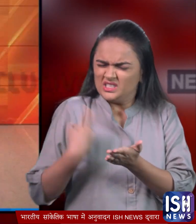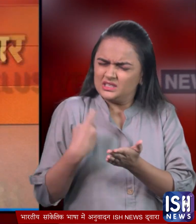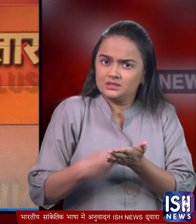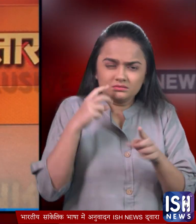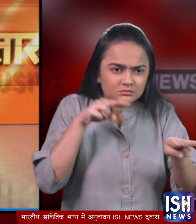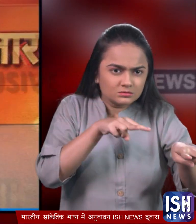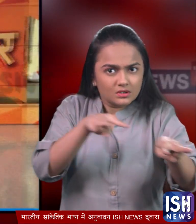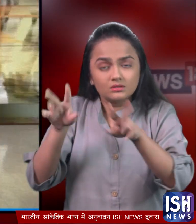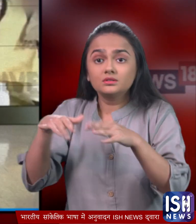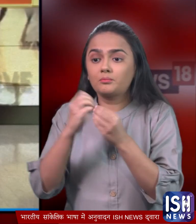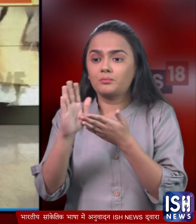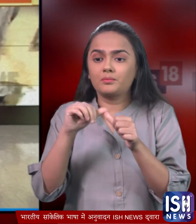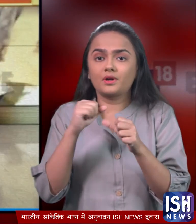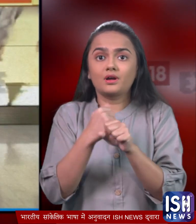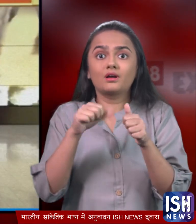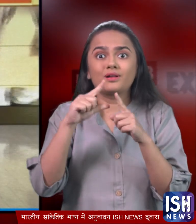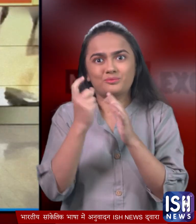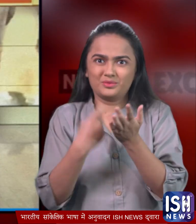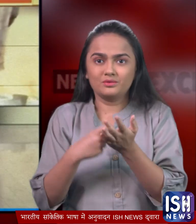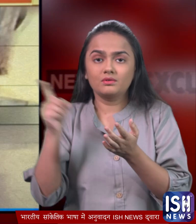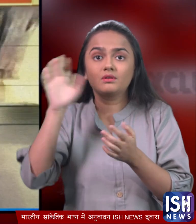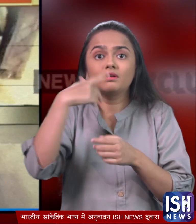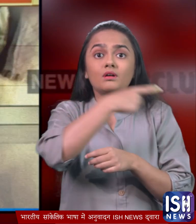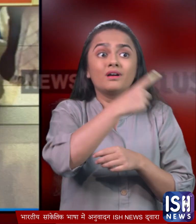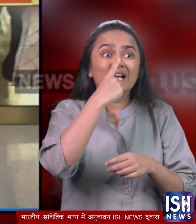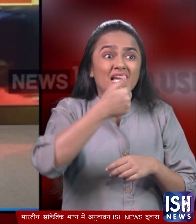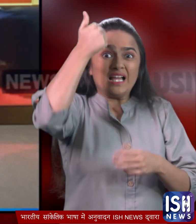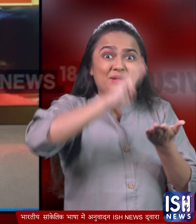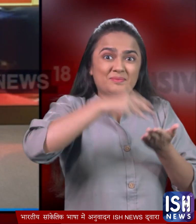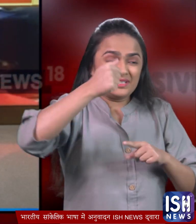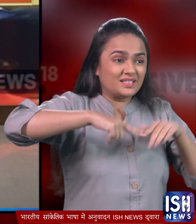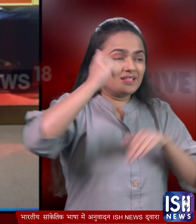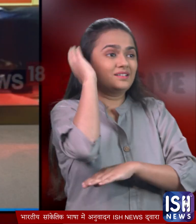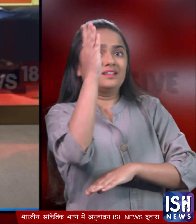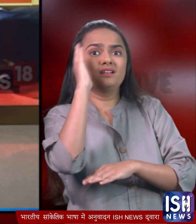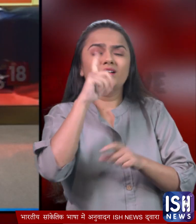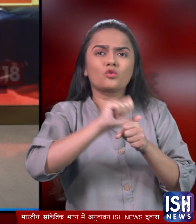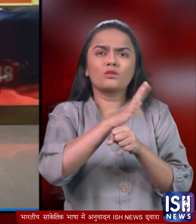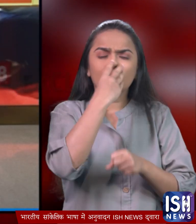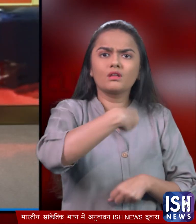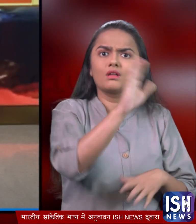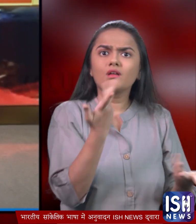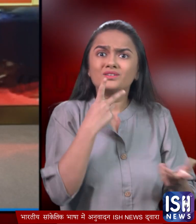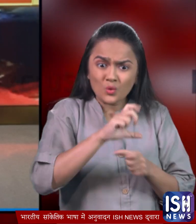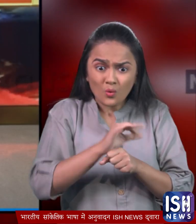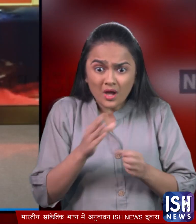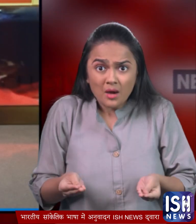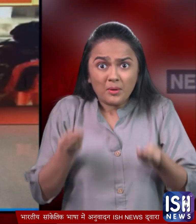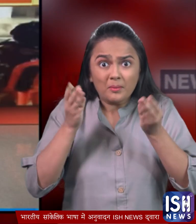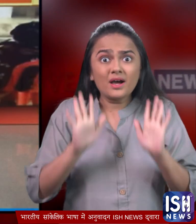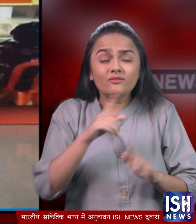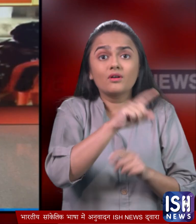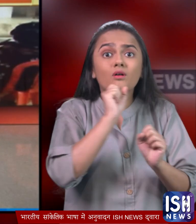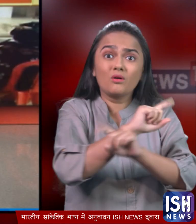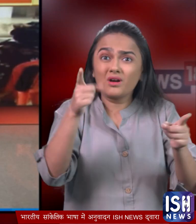लागू करवाने में जुटी है, वहीं भागलपुर में नगर निगम की मेयर ने कोरोना नियमों की अनदेखी कर दी। नीतीश सरकार ने कोरोना के बढ़ते मरीजों को देखते